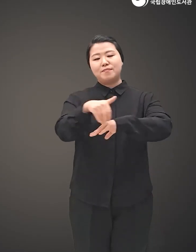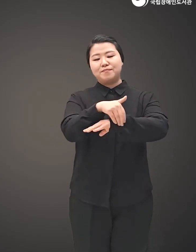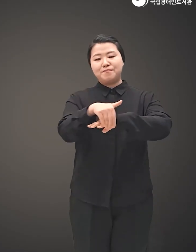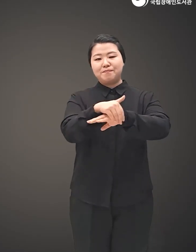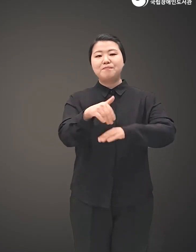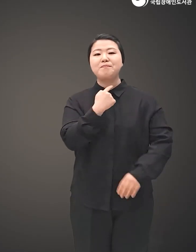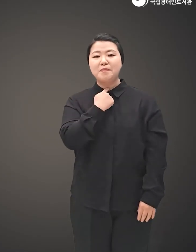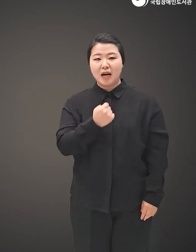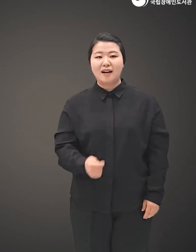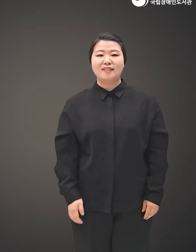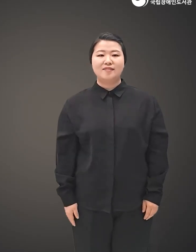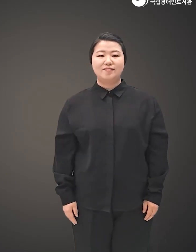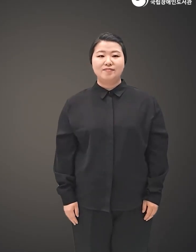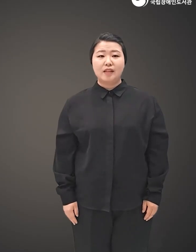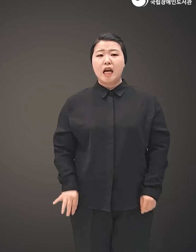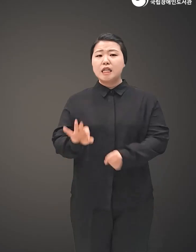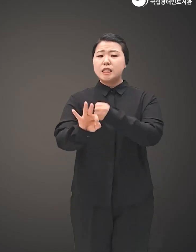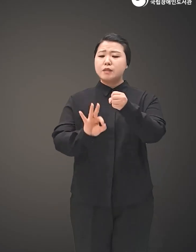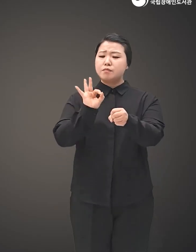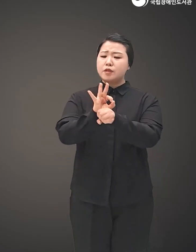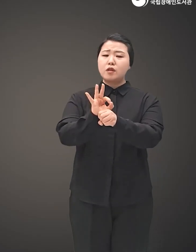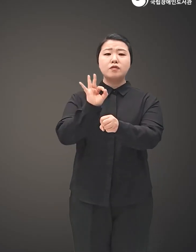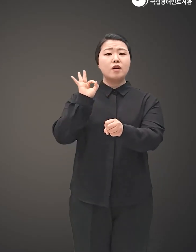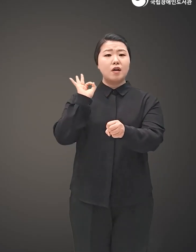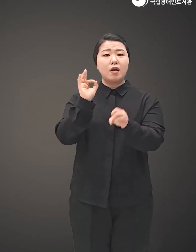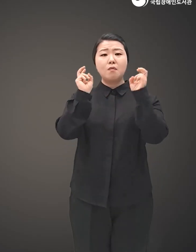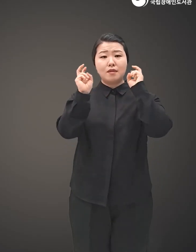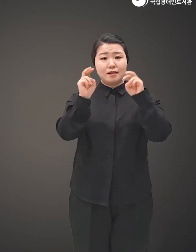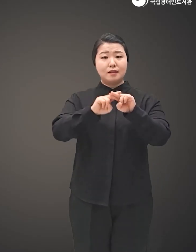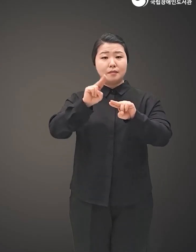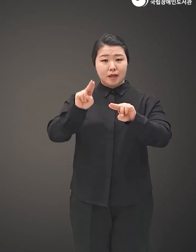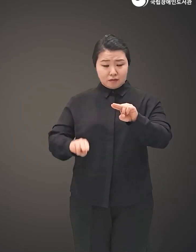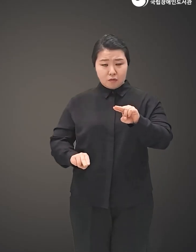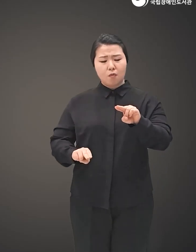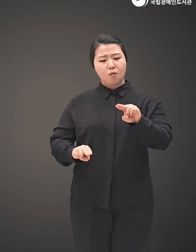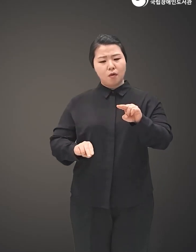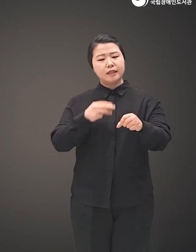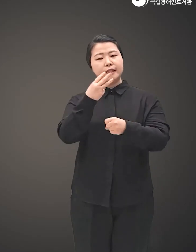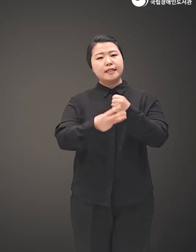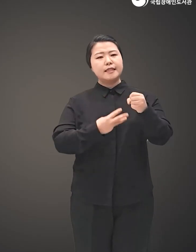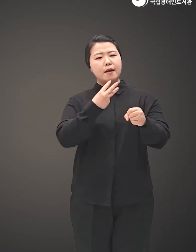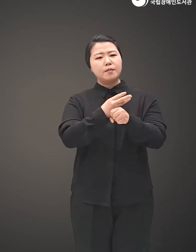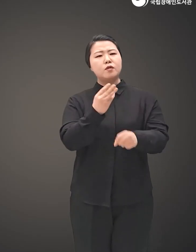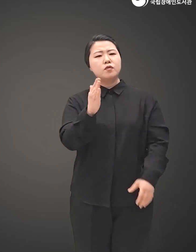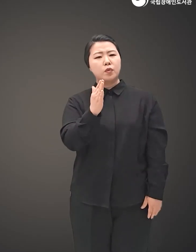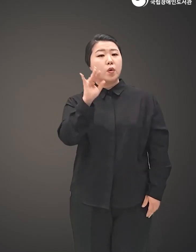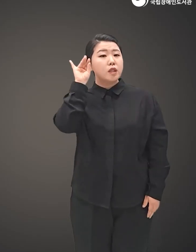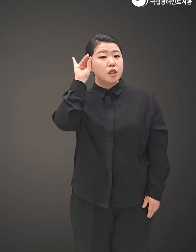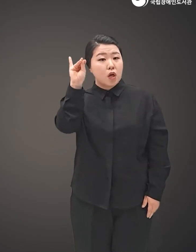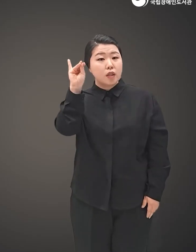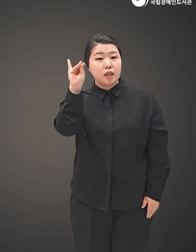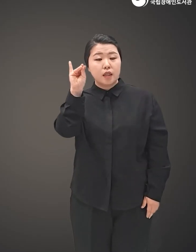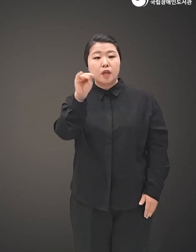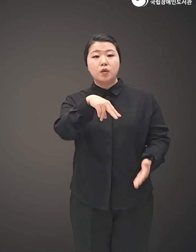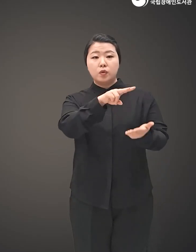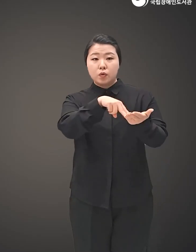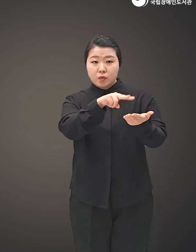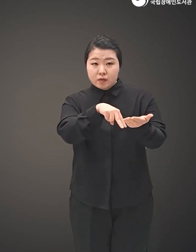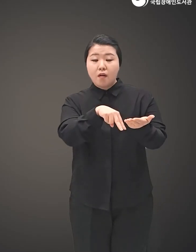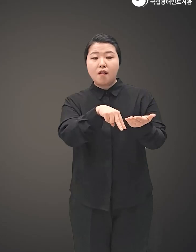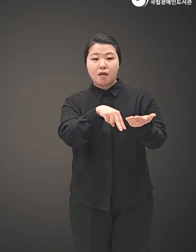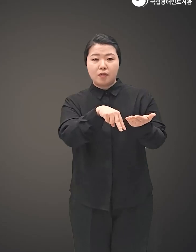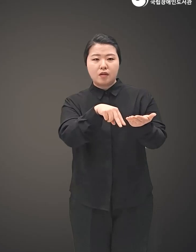직장 생활을 했던 사람이고요. 한 10년 전에 회사를 그만두고 3년 동안